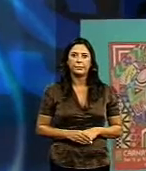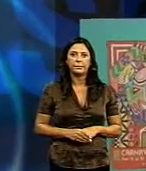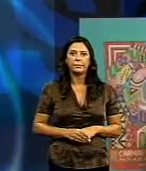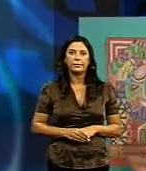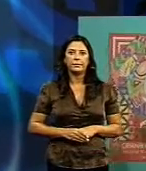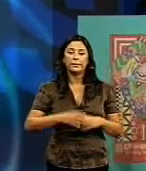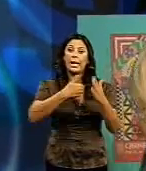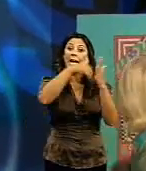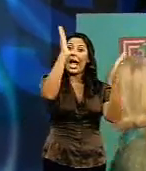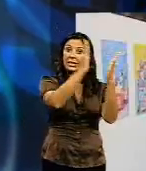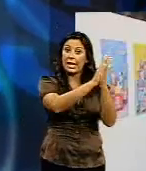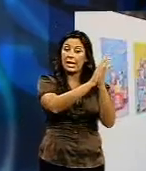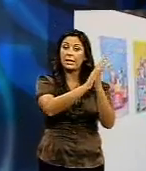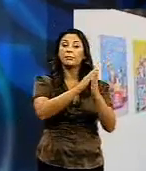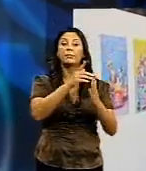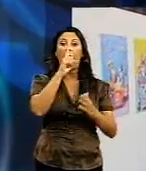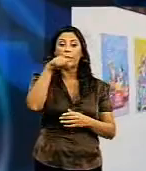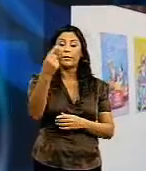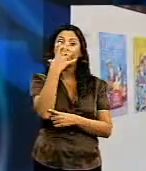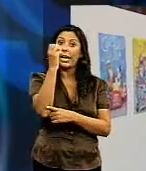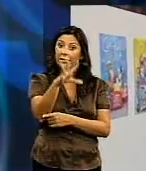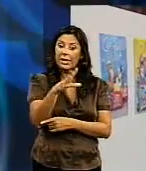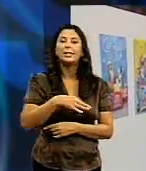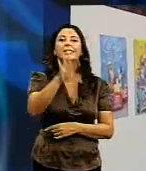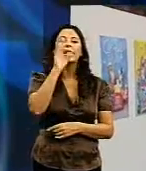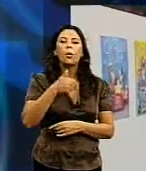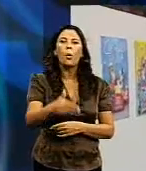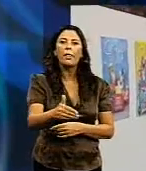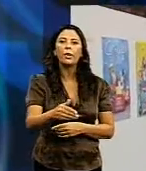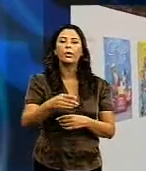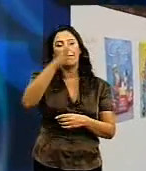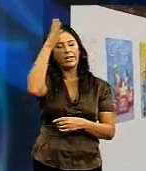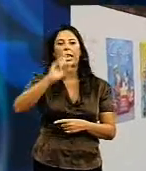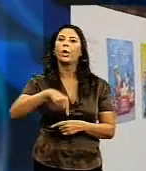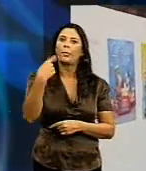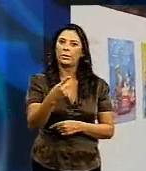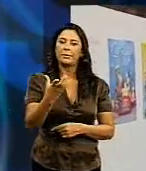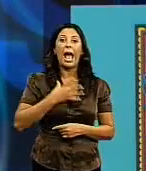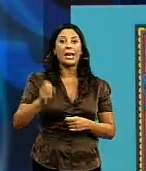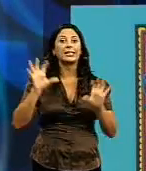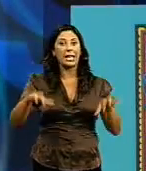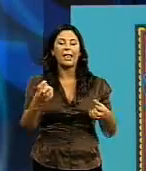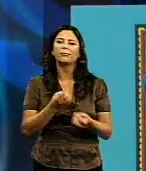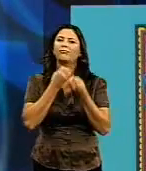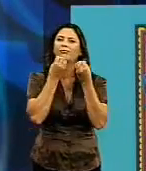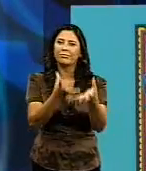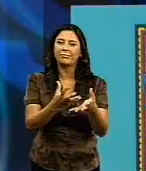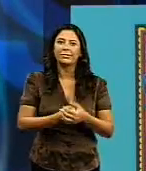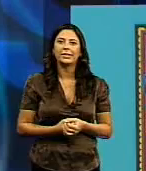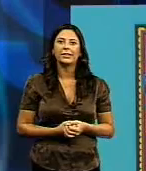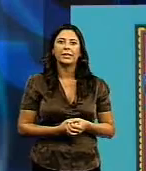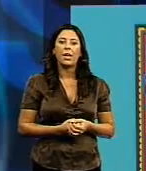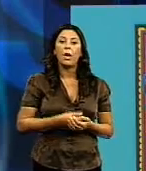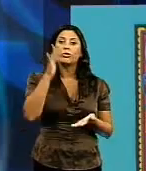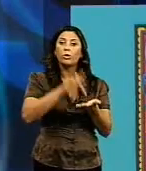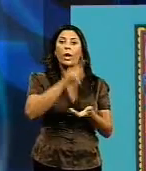El cartel del carnaval del próximo año será elegido después del verano. Así lo ha comunicado la alcaldesa de Cádiz, Teófila Martínez, durante